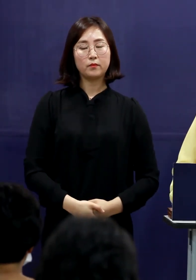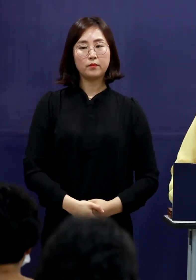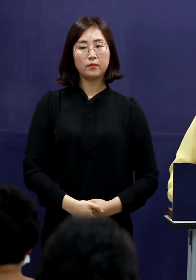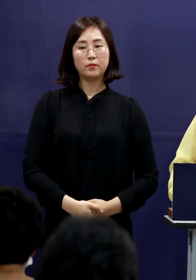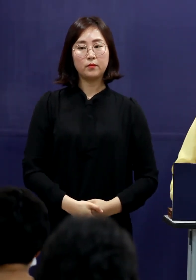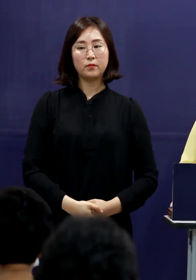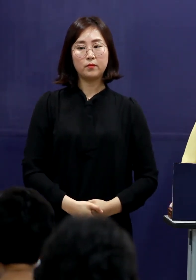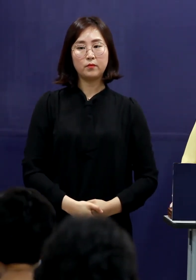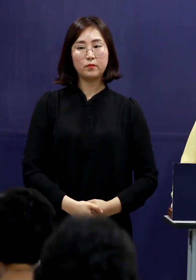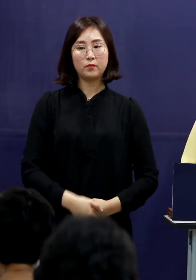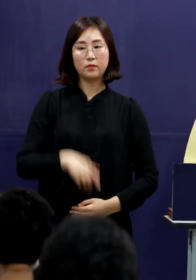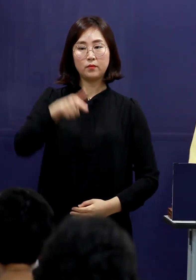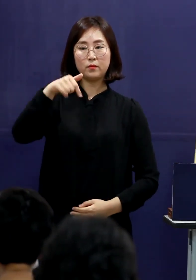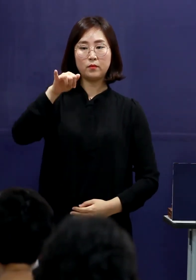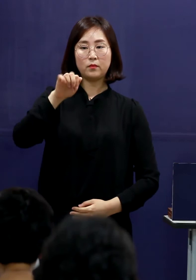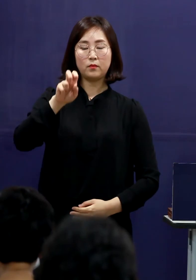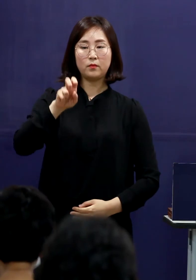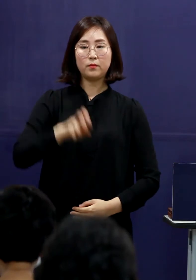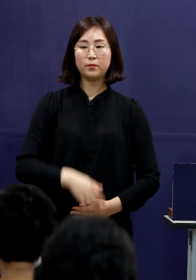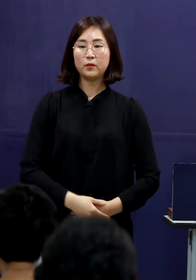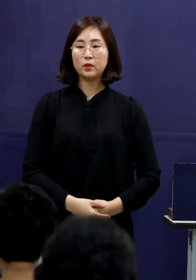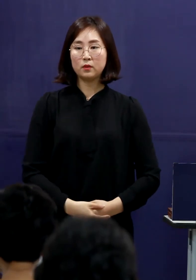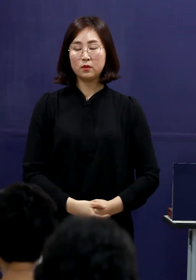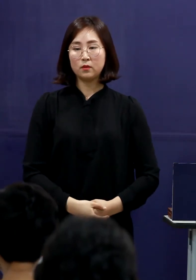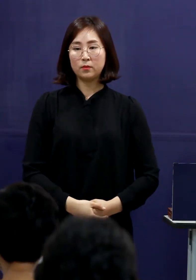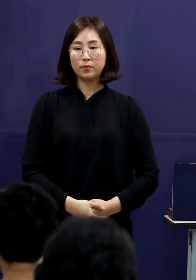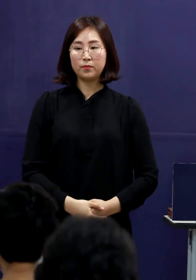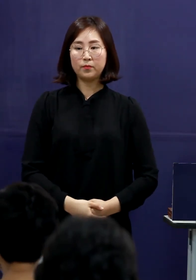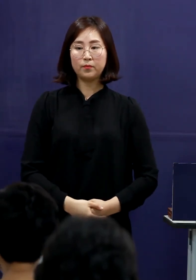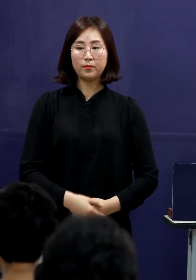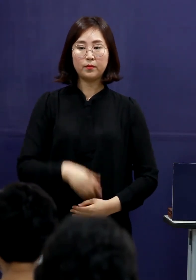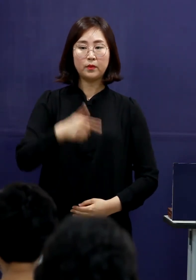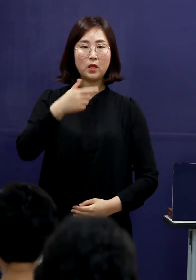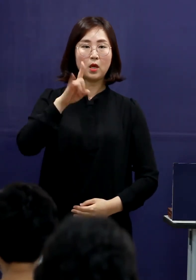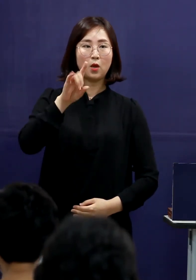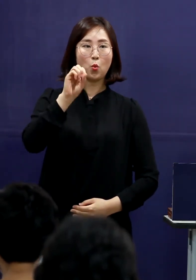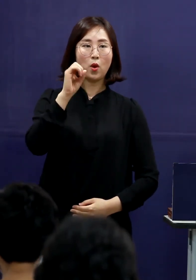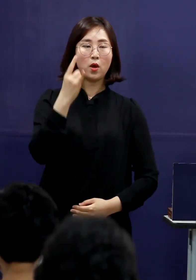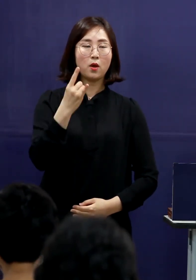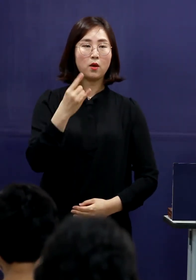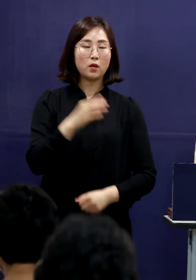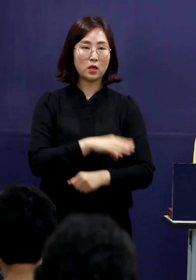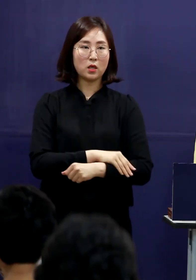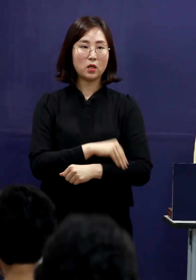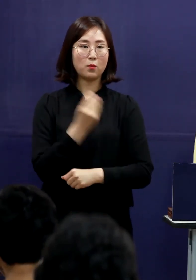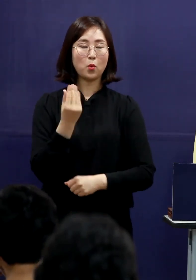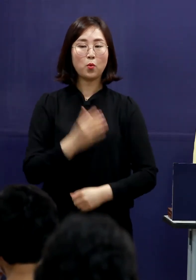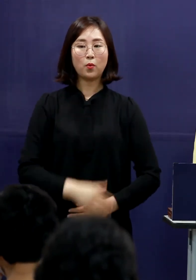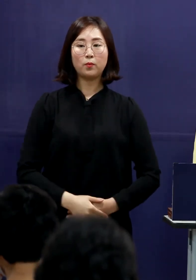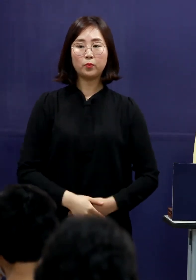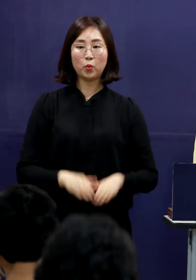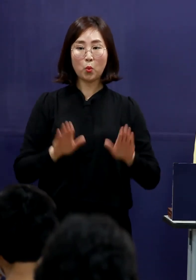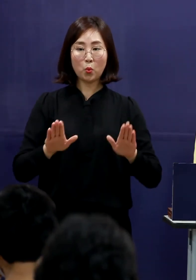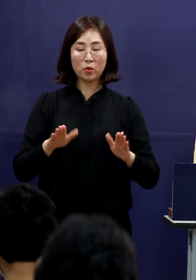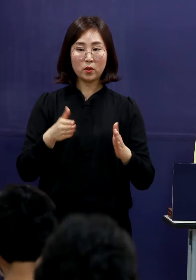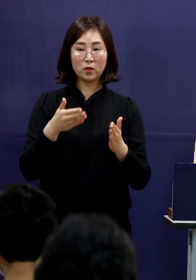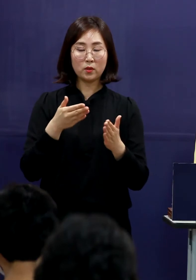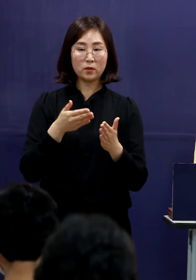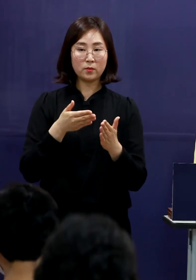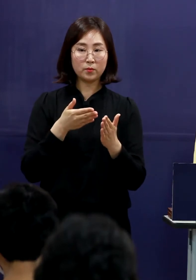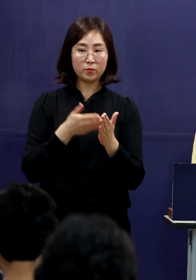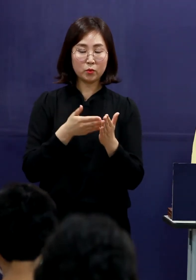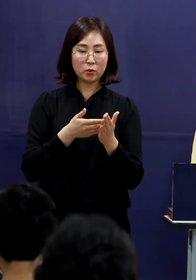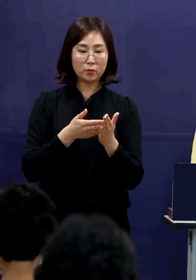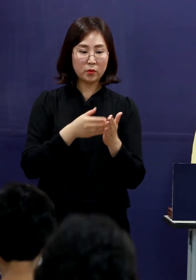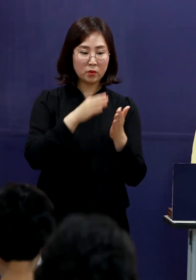네, 김조한 기자님. 예, 내외부 김조한입니다. 오늘 브리핑 내용과 좀 이제